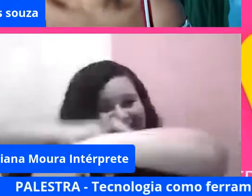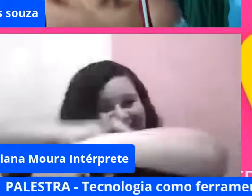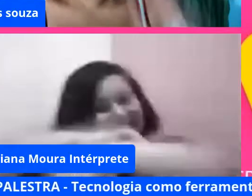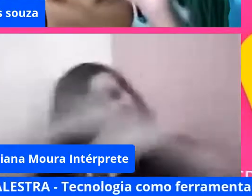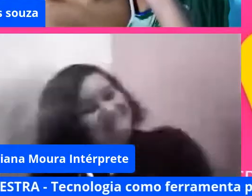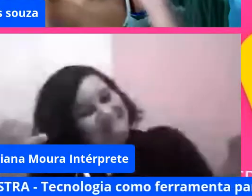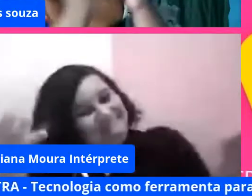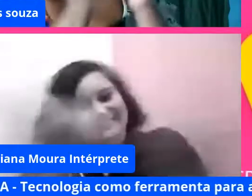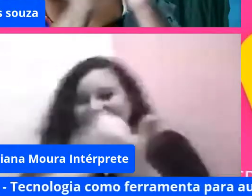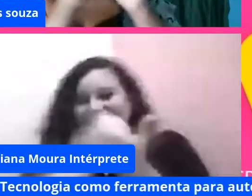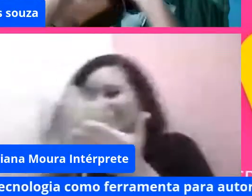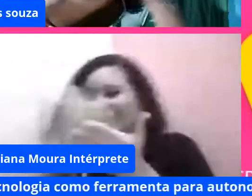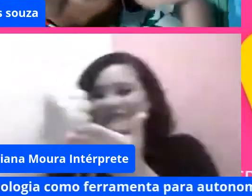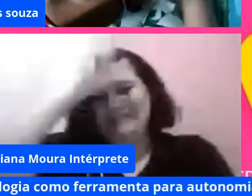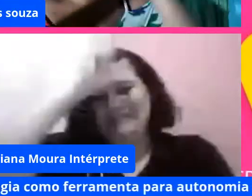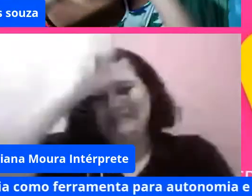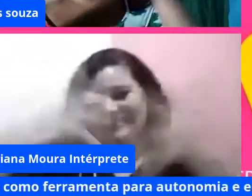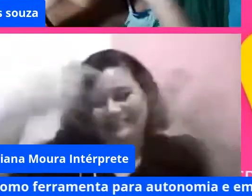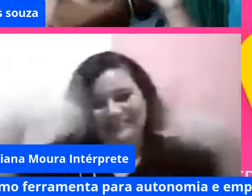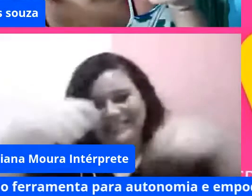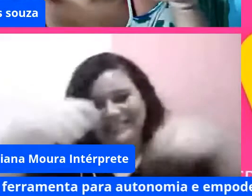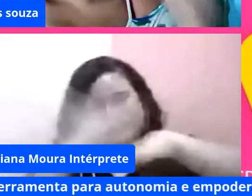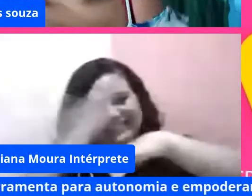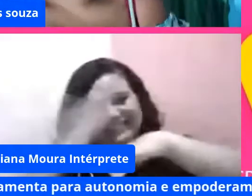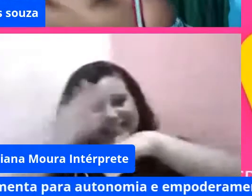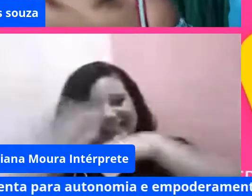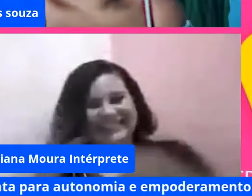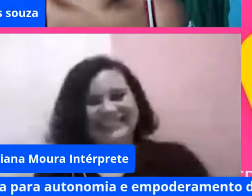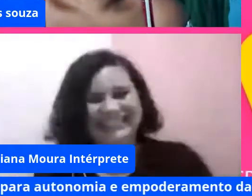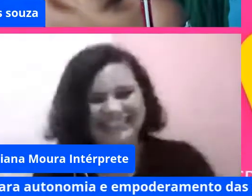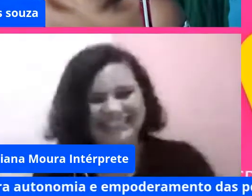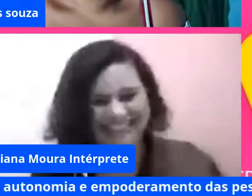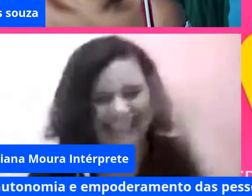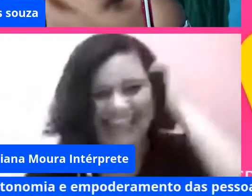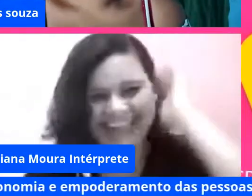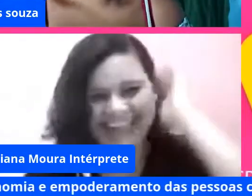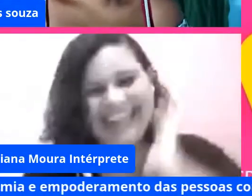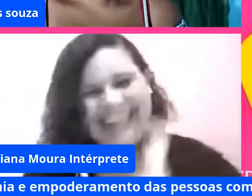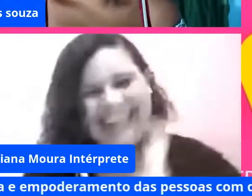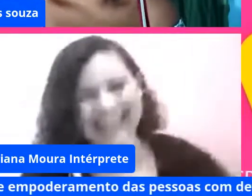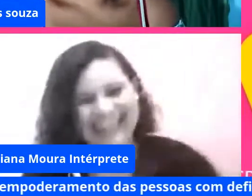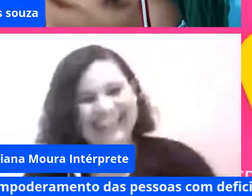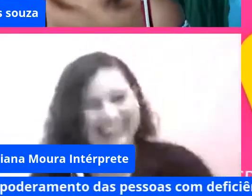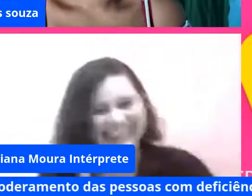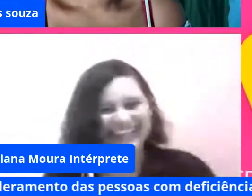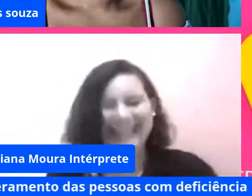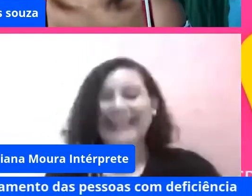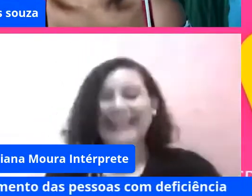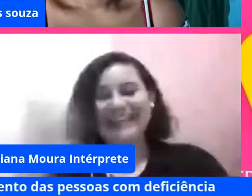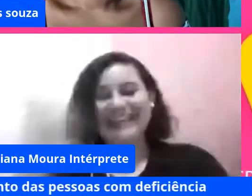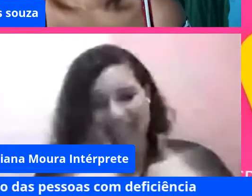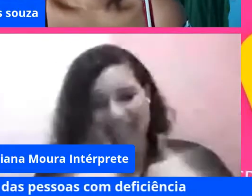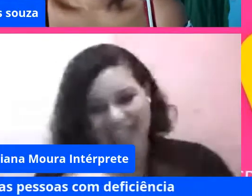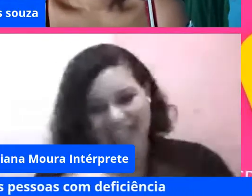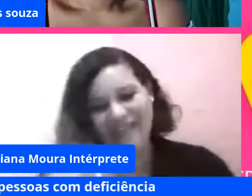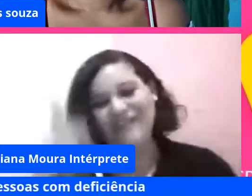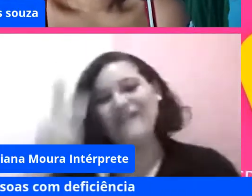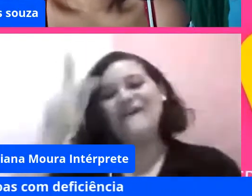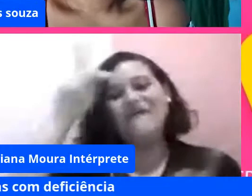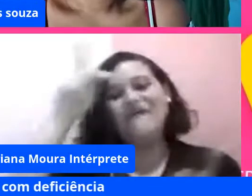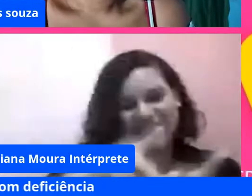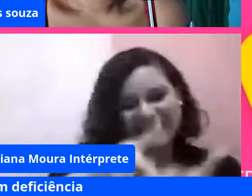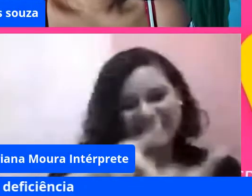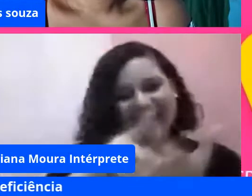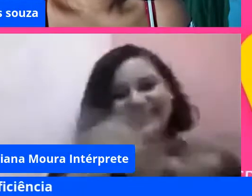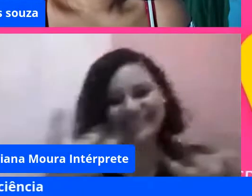Então, assim, eu, na verdade, queria... Não sei, Thaís, será que você quer falar alguma coisa agora que está